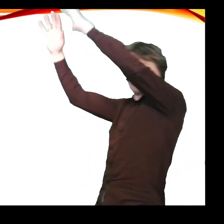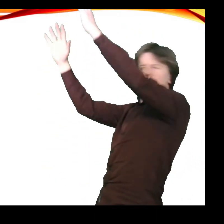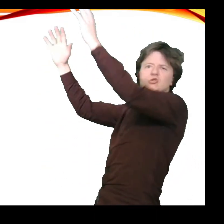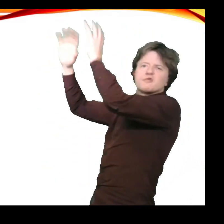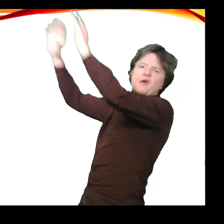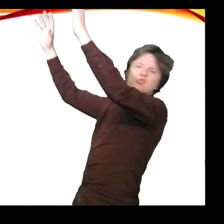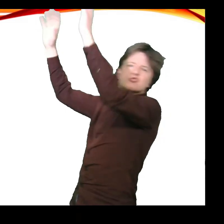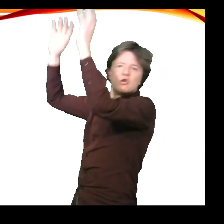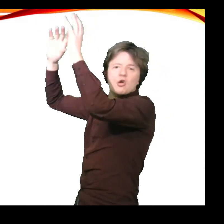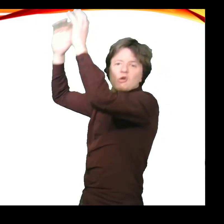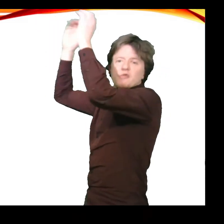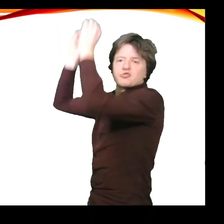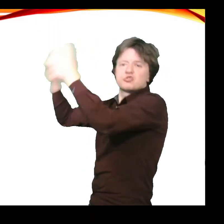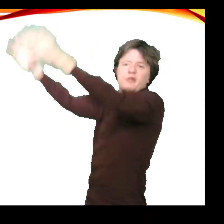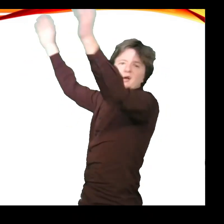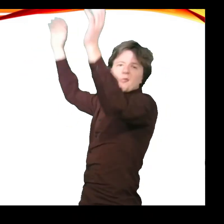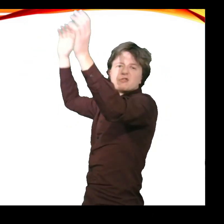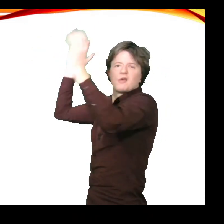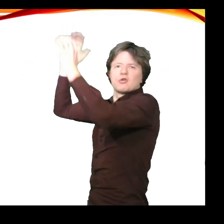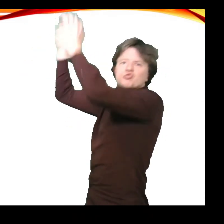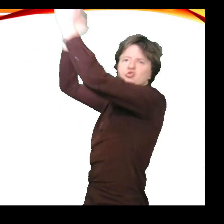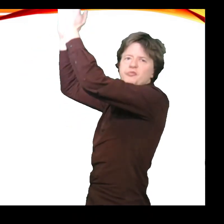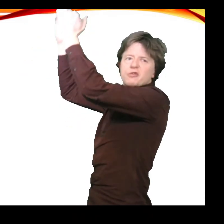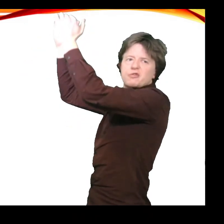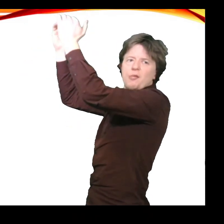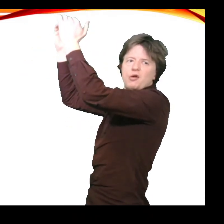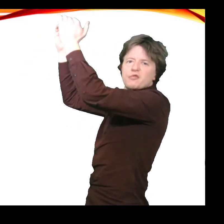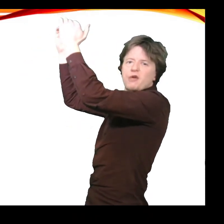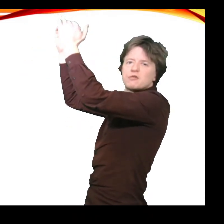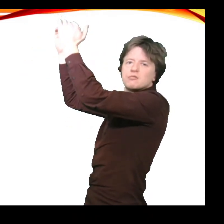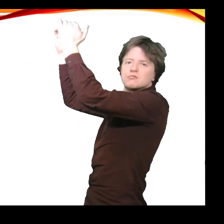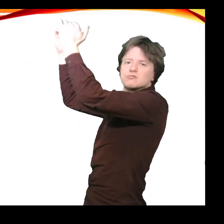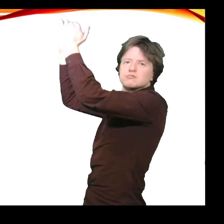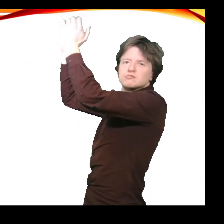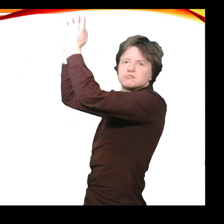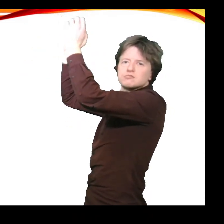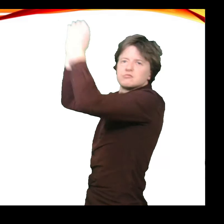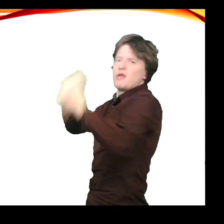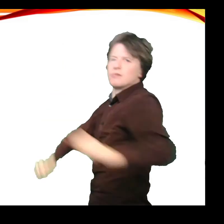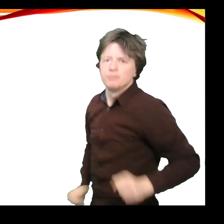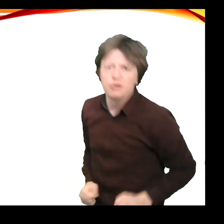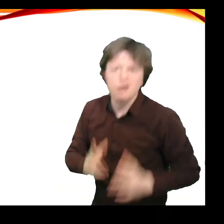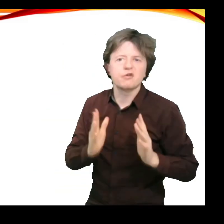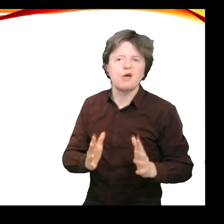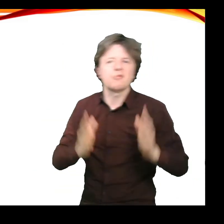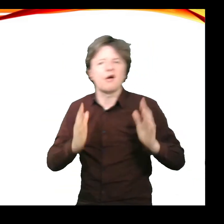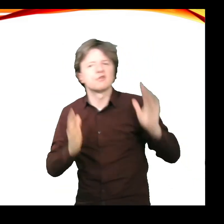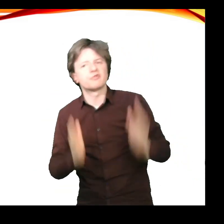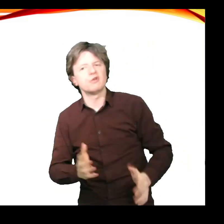de wijze, verstandige mensen die aan de top van de samenleving zaten. Nee, deze rabbi maakte het verschil door